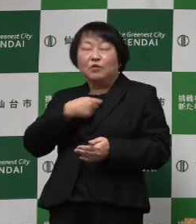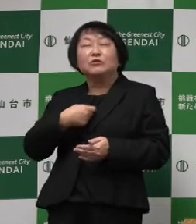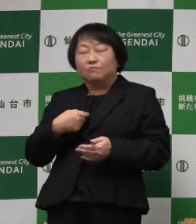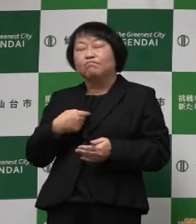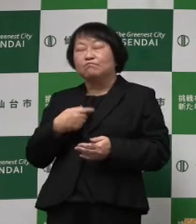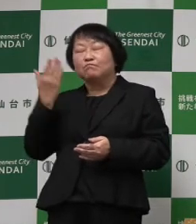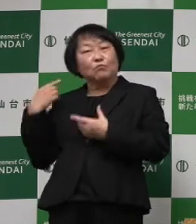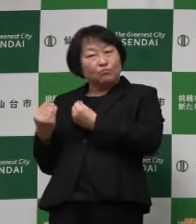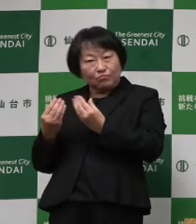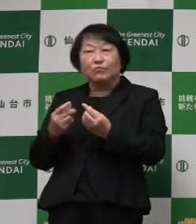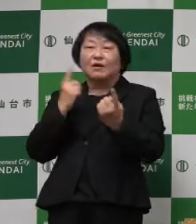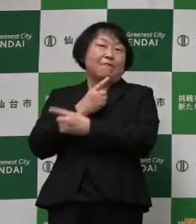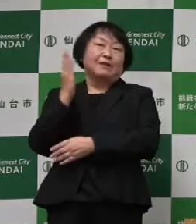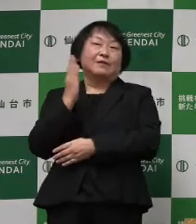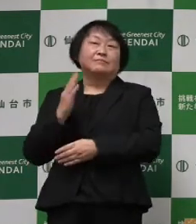ら変わりはないところです。